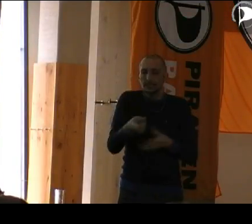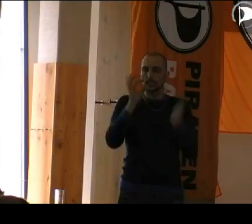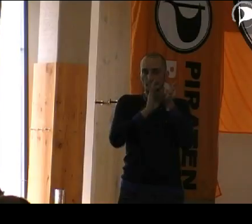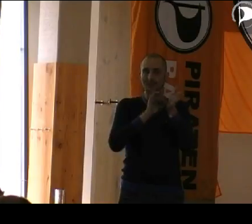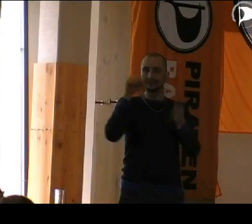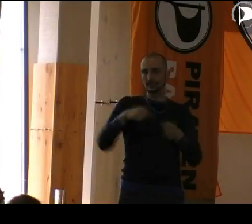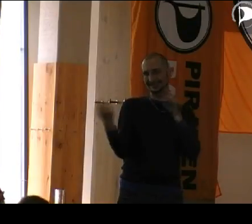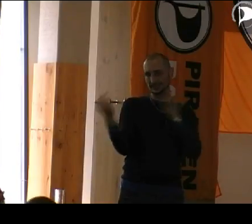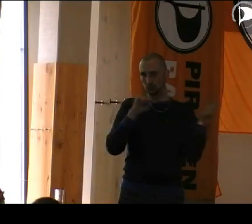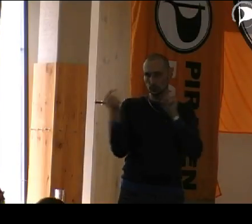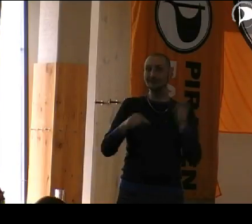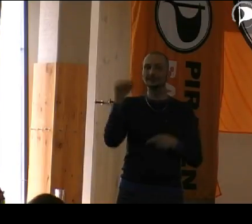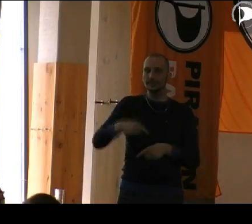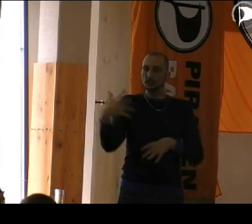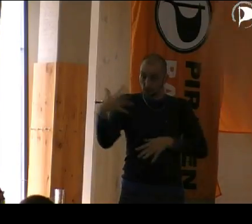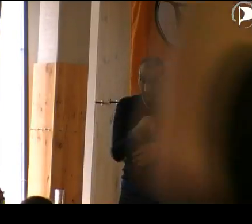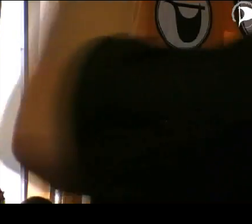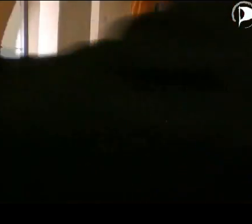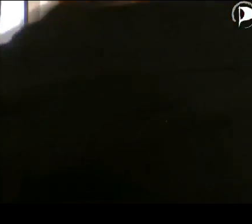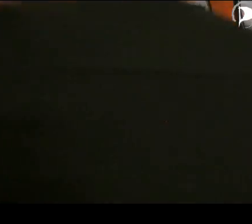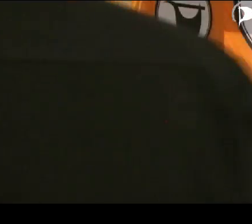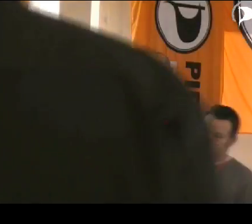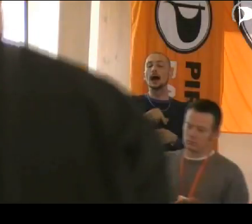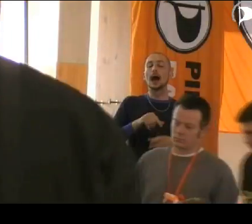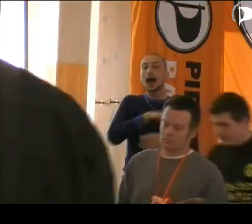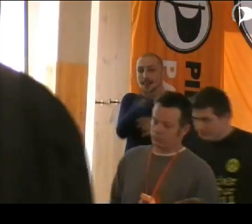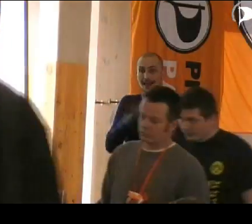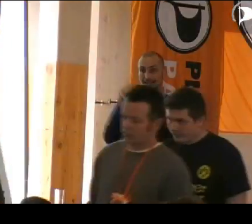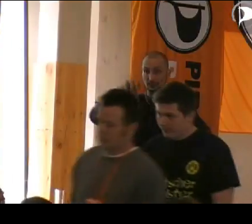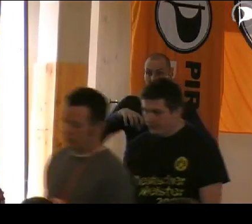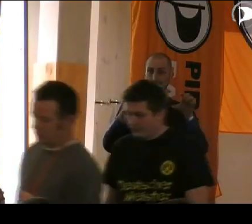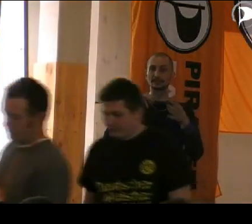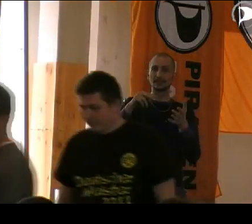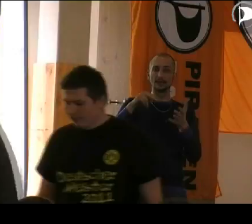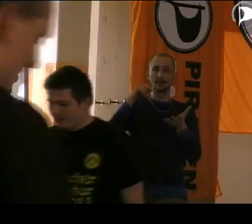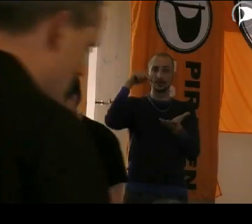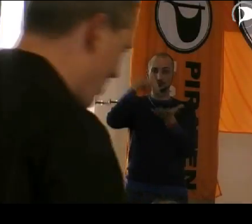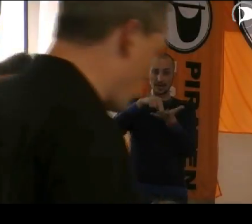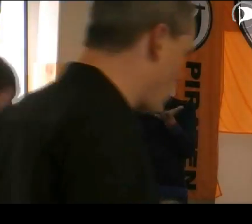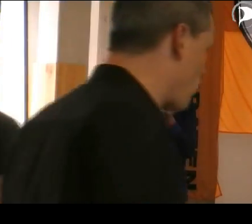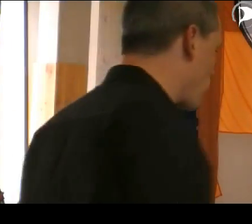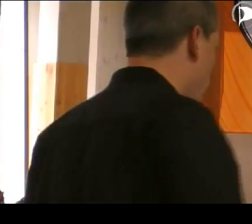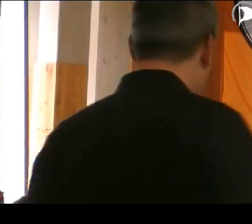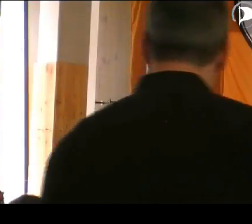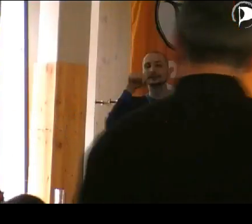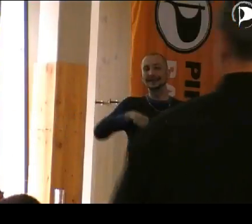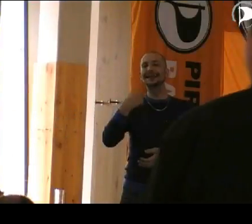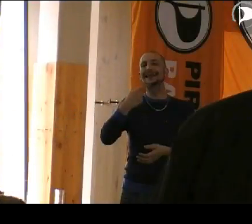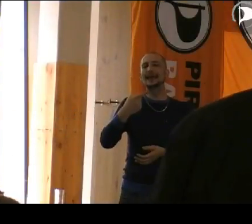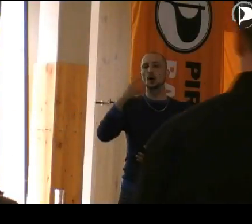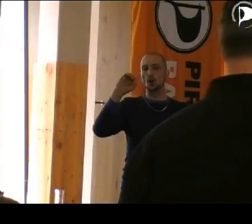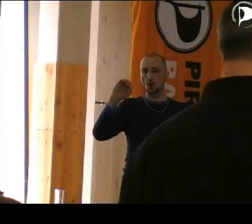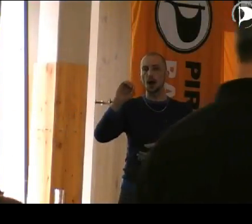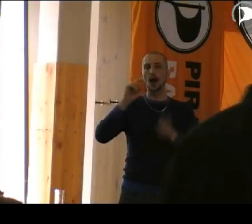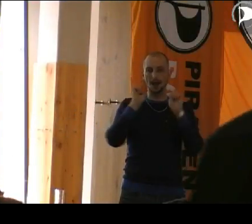diskussionen über schaffung einer landesgeschäftsstelle und budget dafür und eine region vertraute diesen an